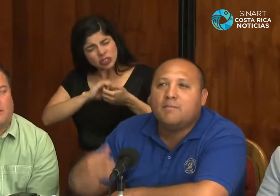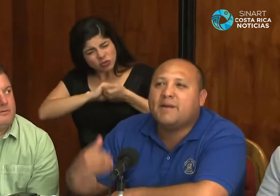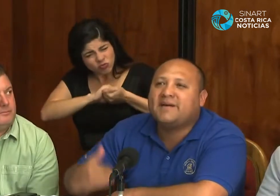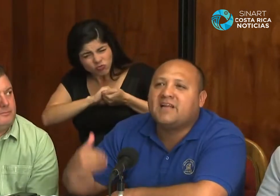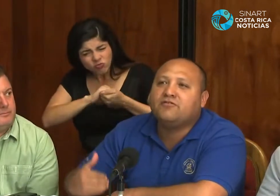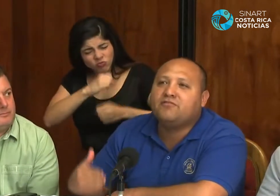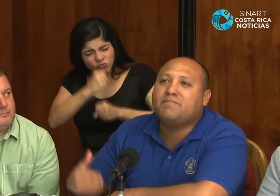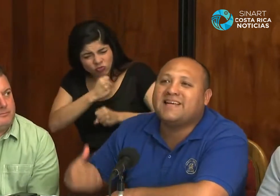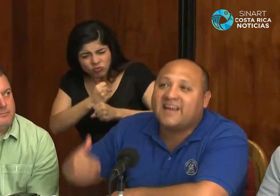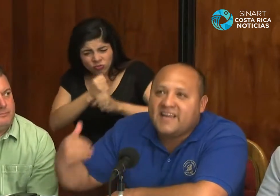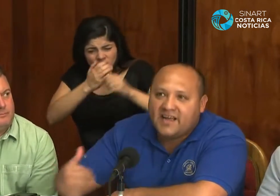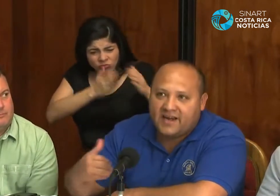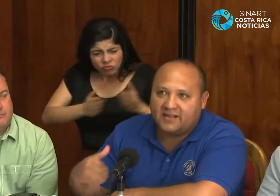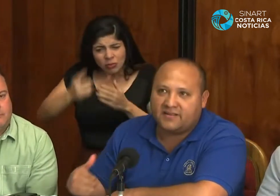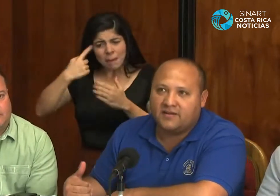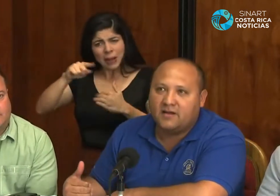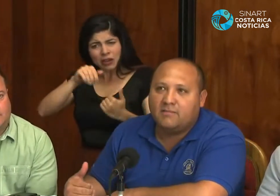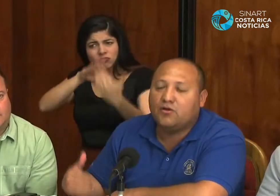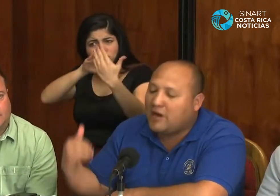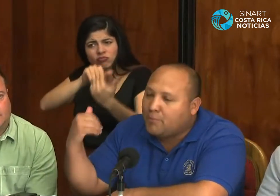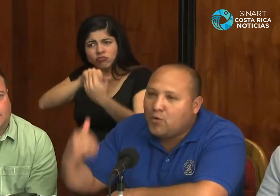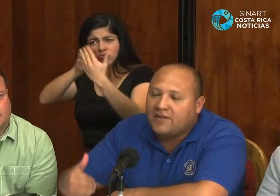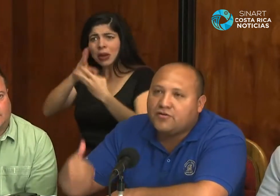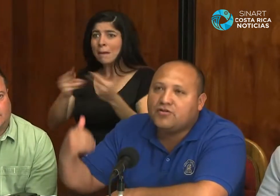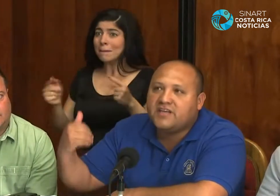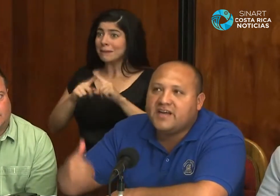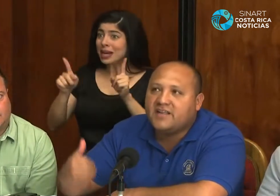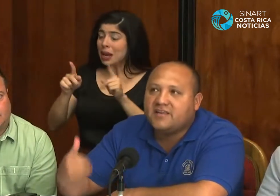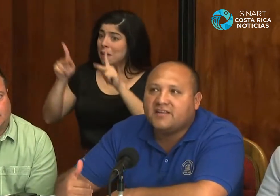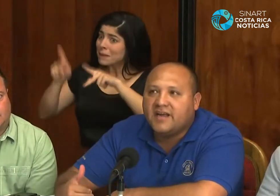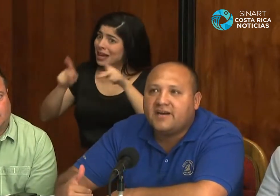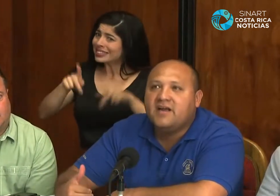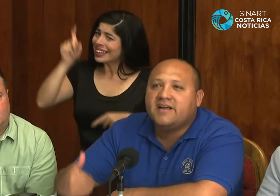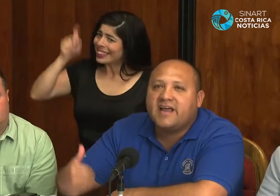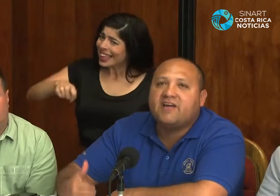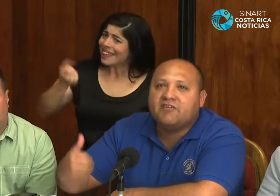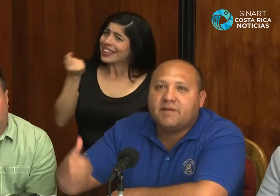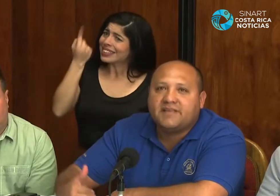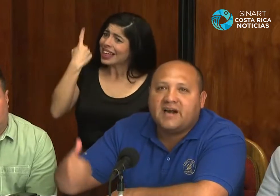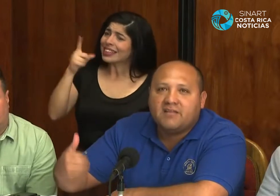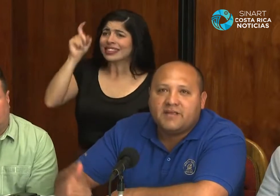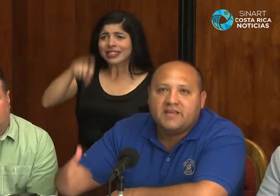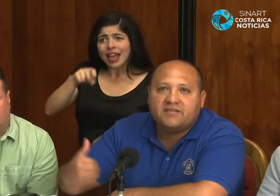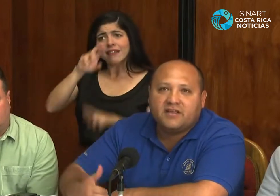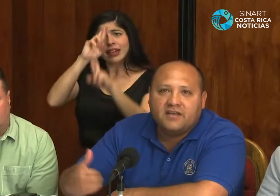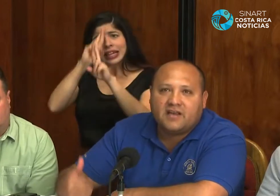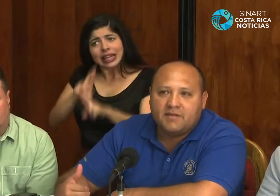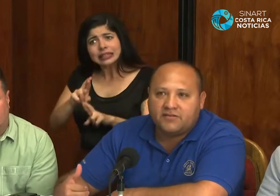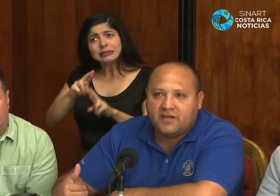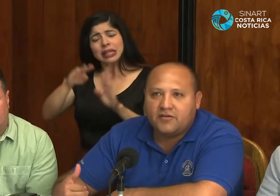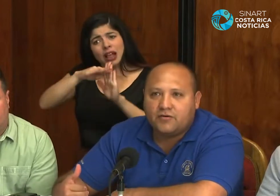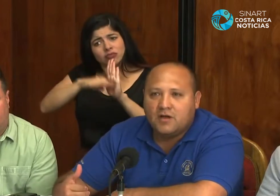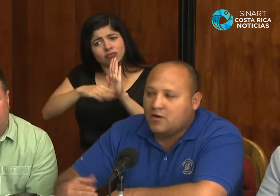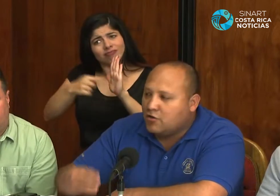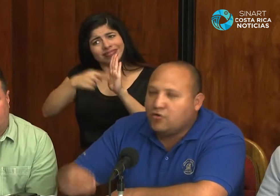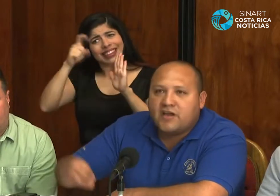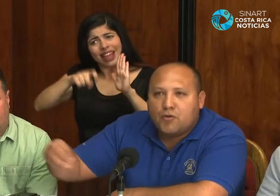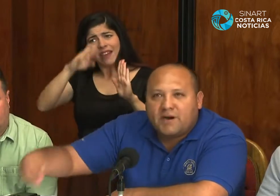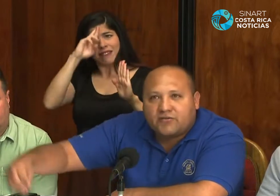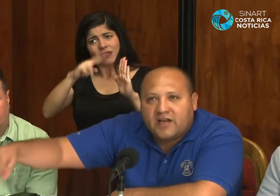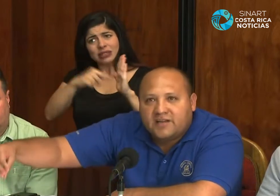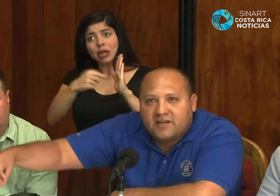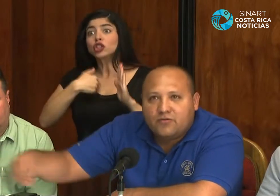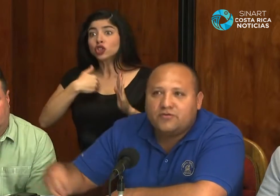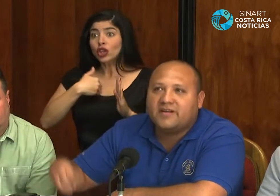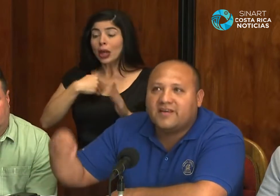nunca preparándonos para salir adelante. Pero la población tiene que entender que hay que respetar las medidas que dicta el ministerio. Yo